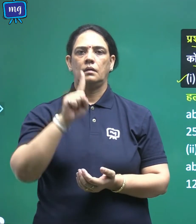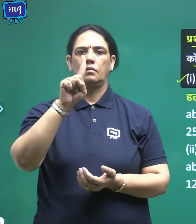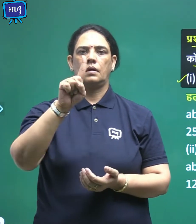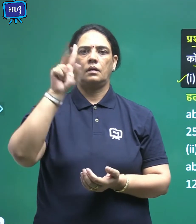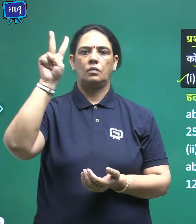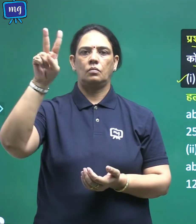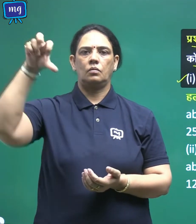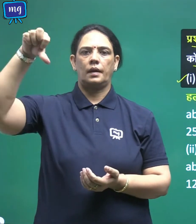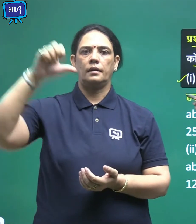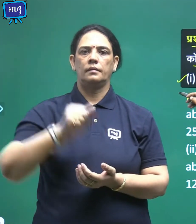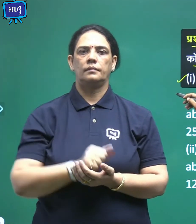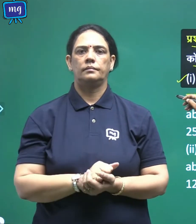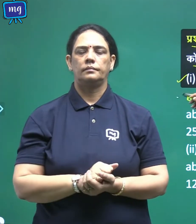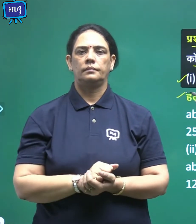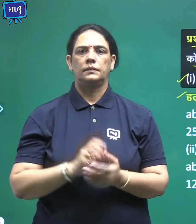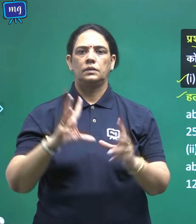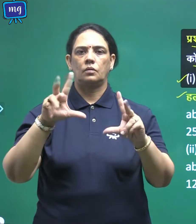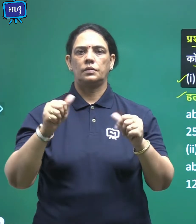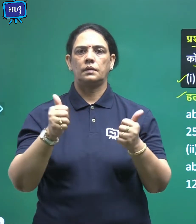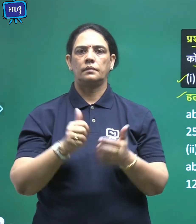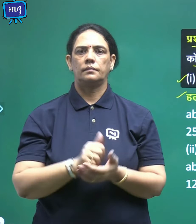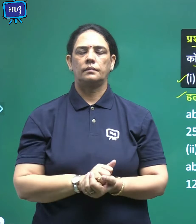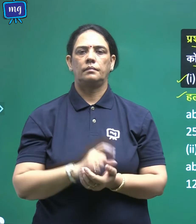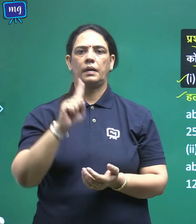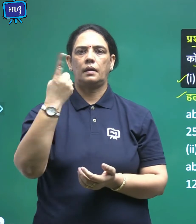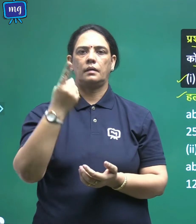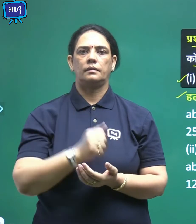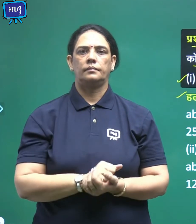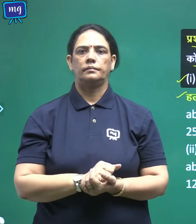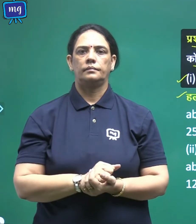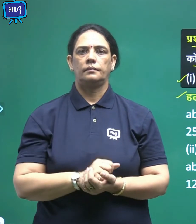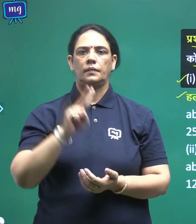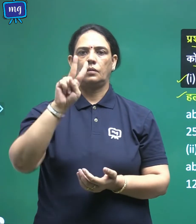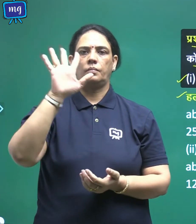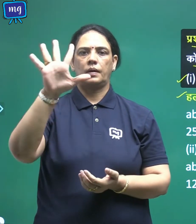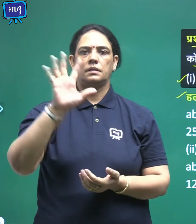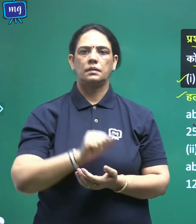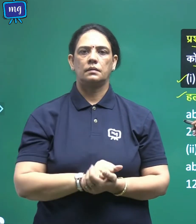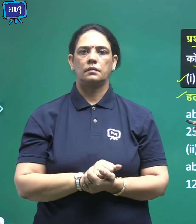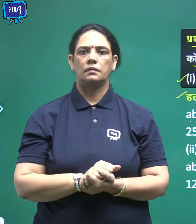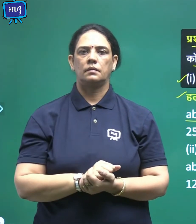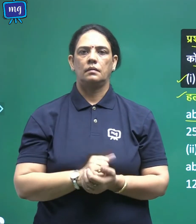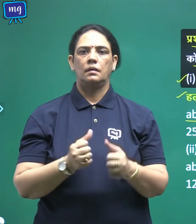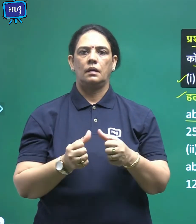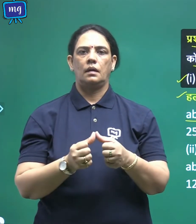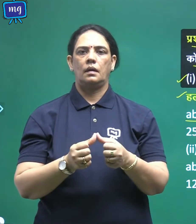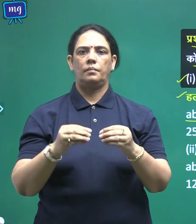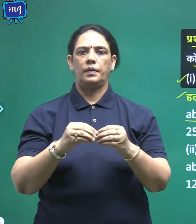129। हल। पहला 25 ए बी